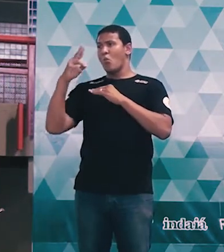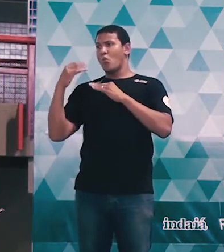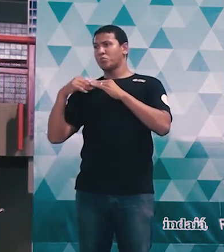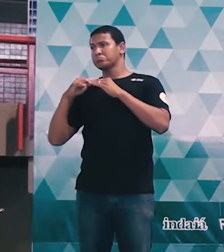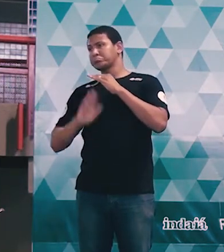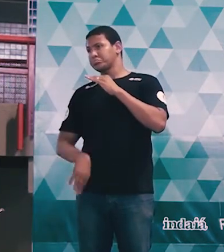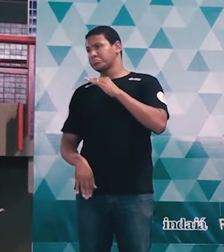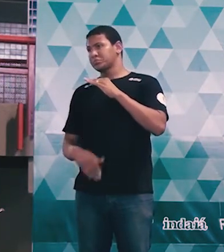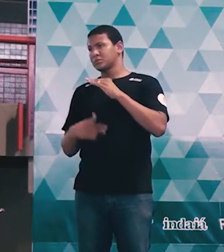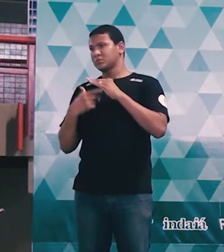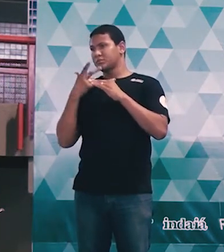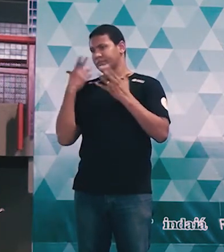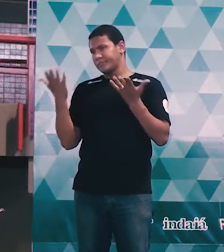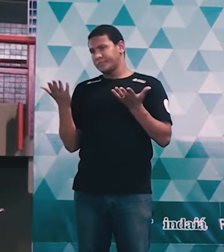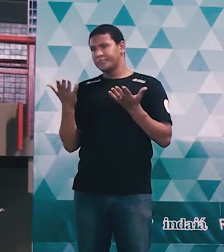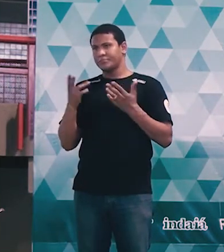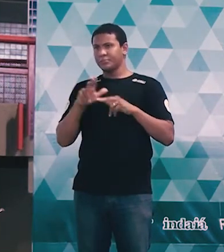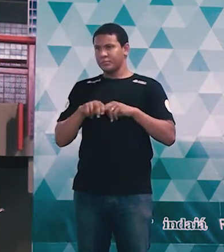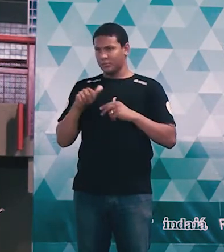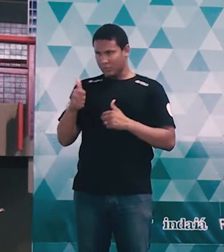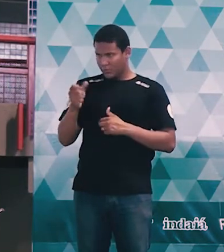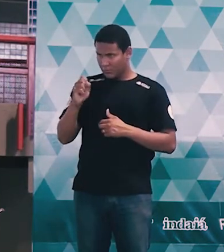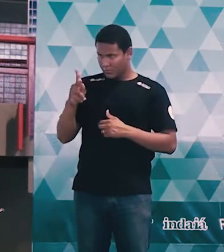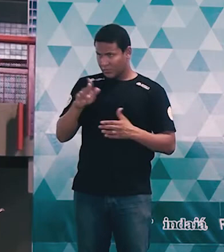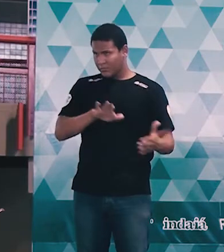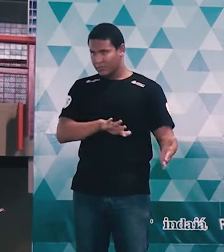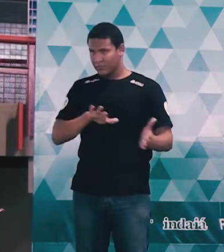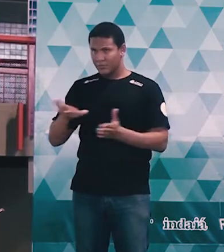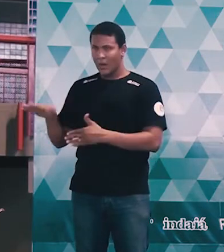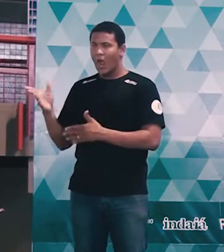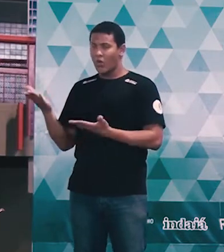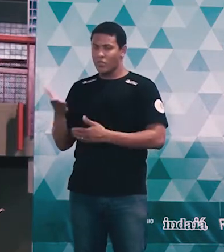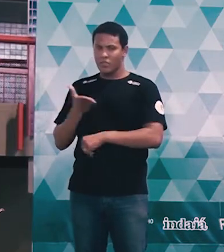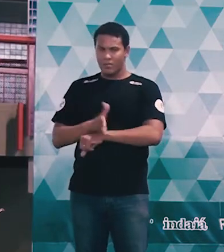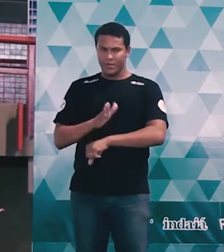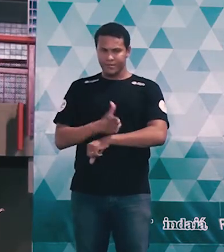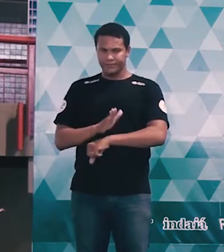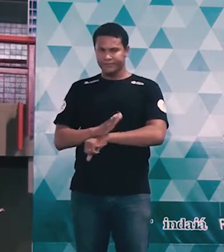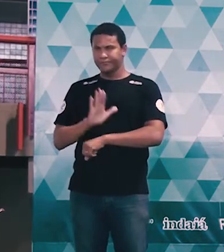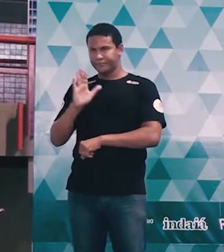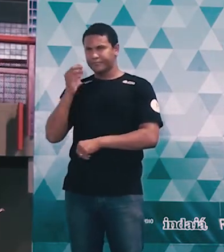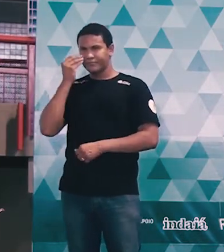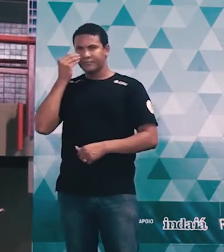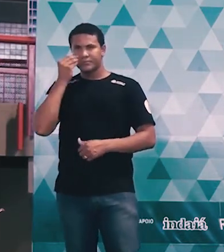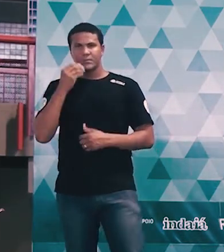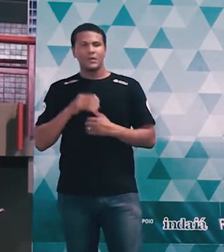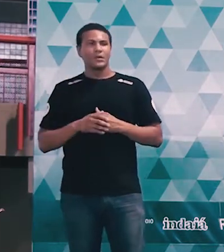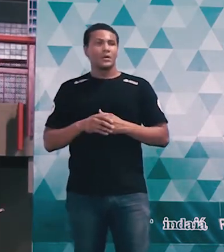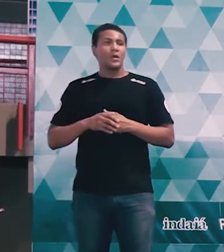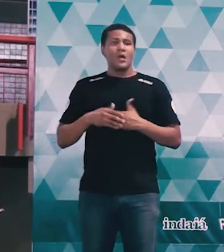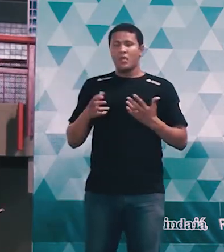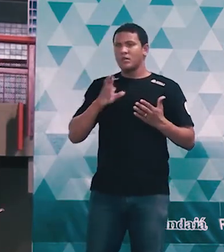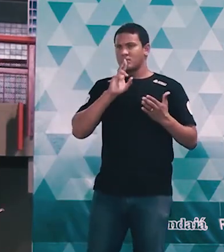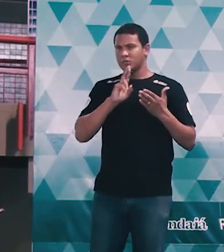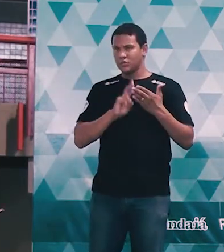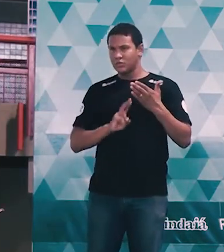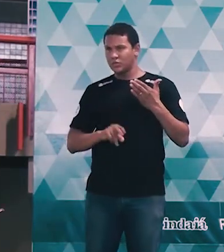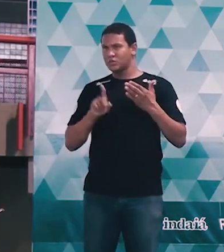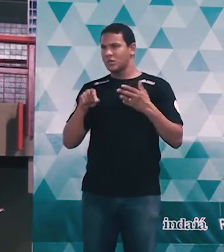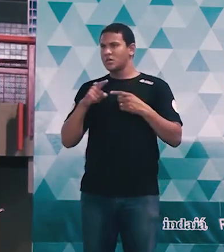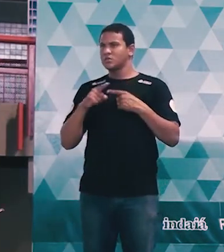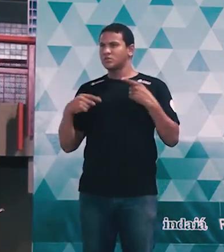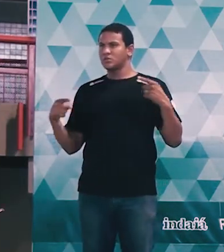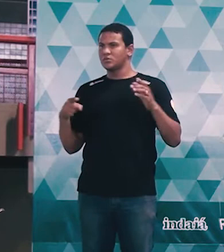média diminua bastante, tá certo? Tá certo. Vamos aqui para a prática agora. Vamos começar a resolver as questões da apostila de